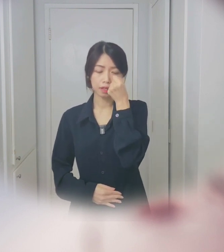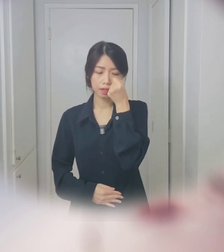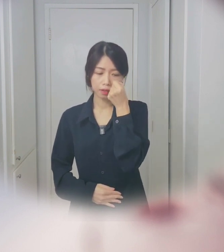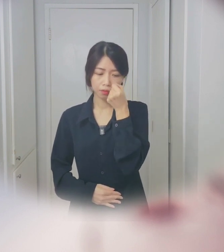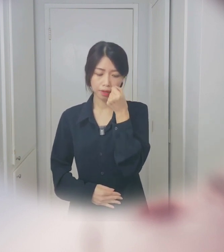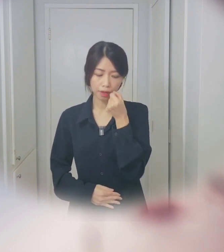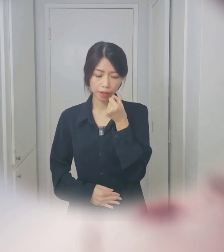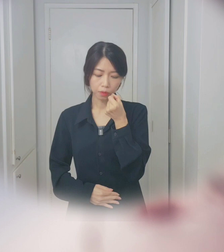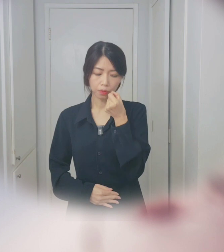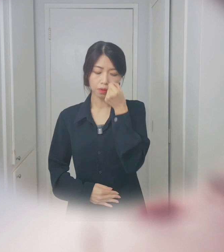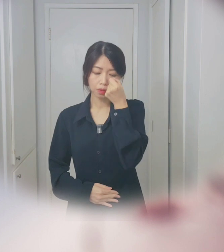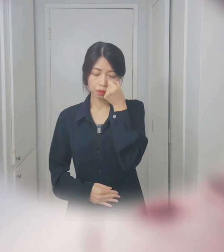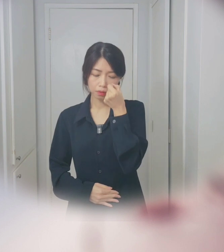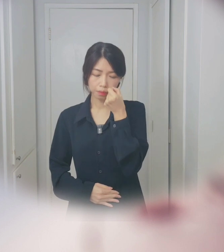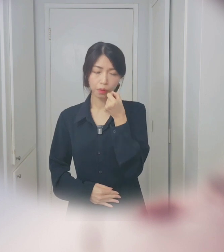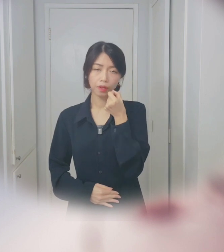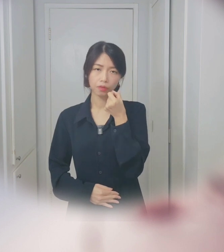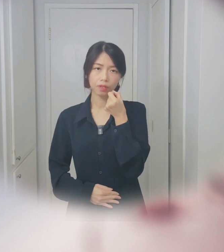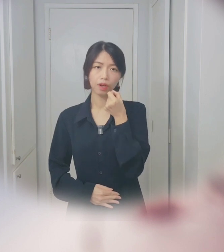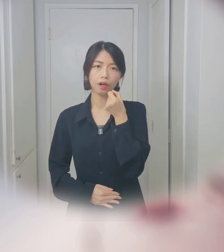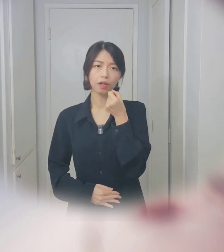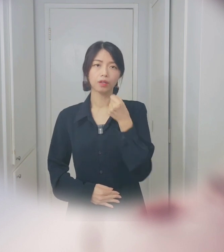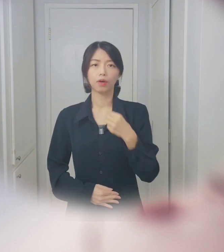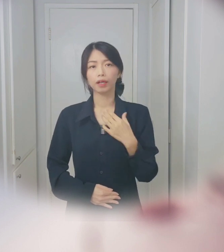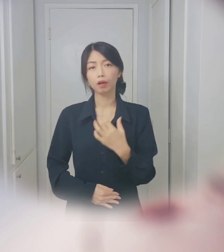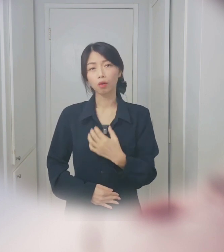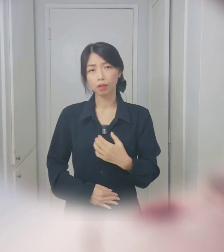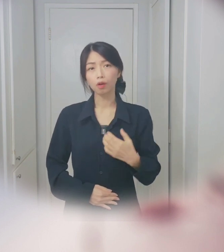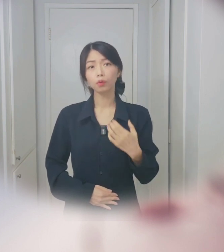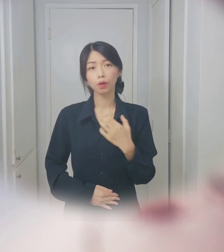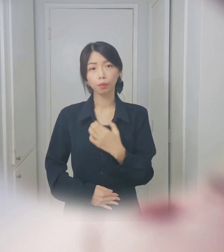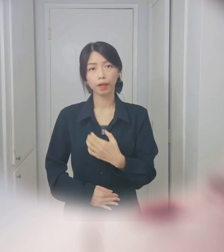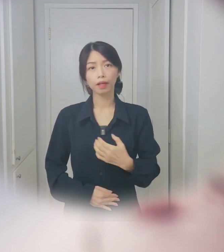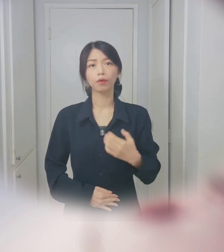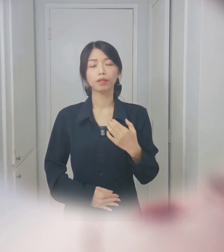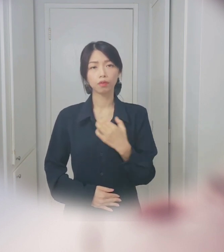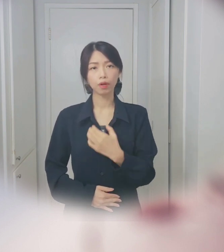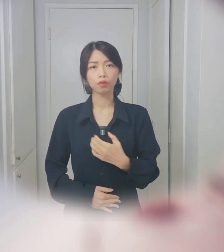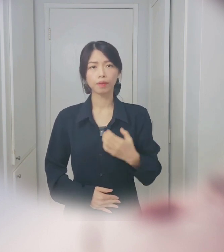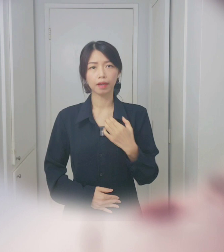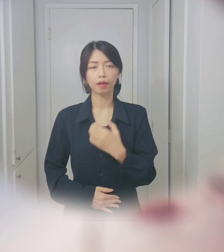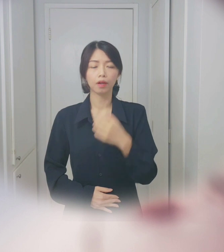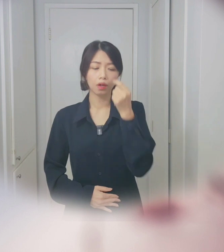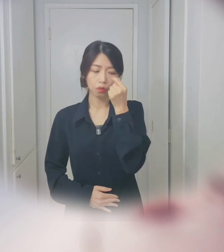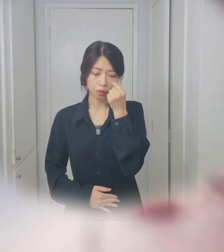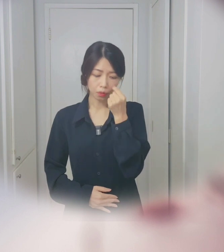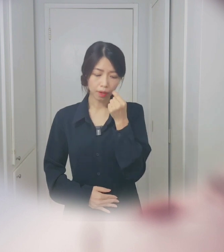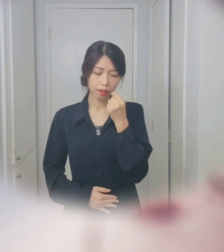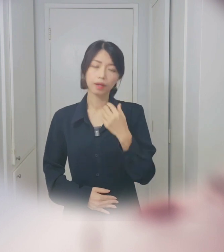흐르듯이 위에서 아래로 표현해 주시고요. 그리고 아까 걱정 괴롭다 라고 한 뜻의 수어 해주시면 돼요.